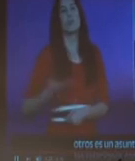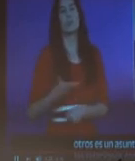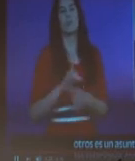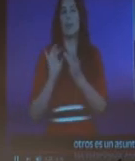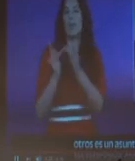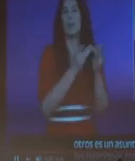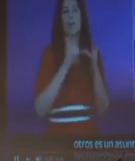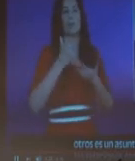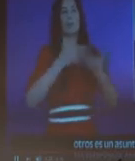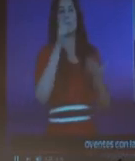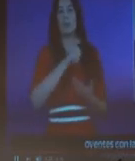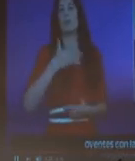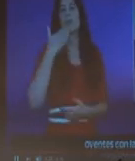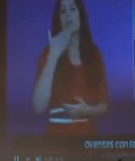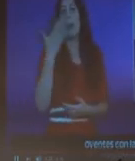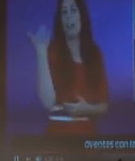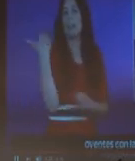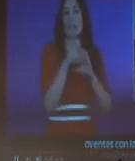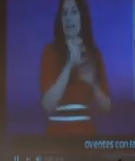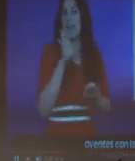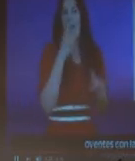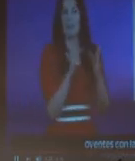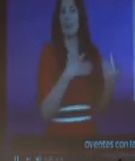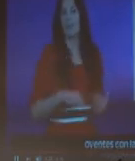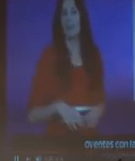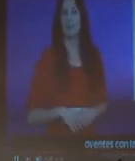con otras personas oyentes con las que apenas se comunicaban.